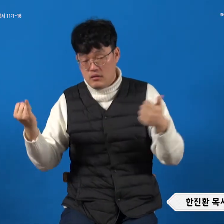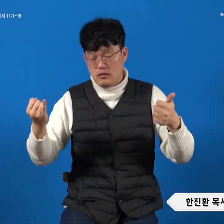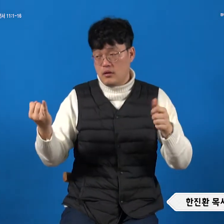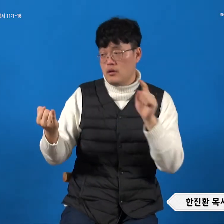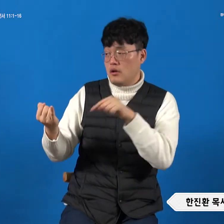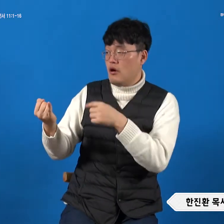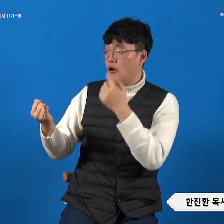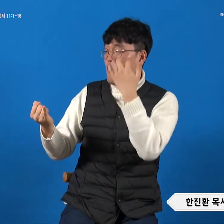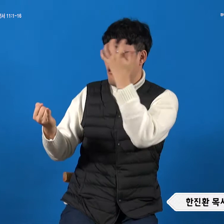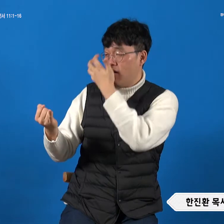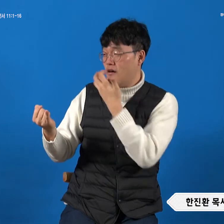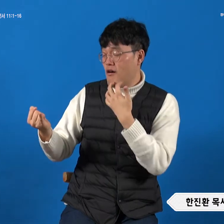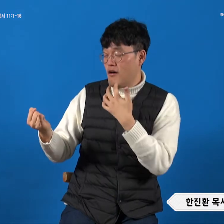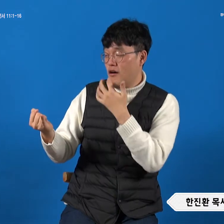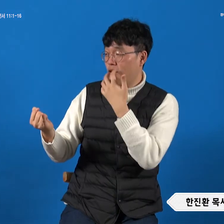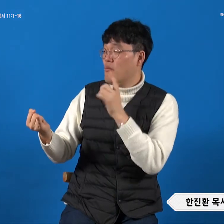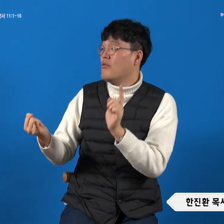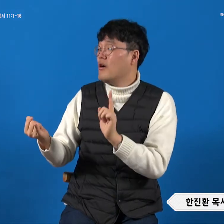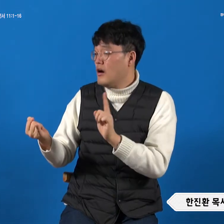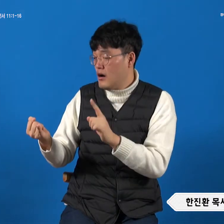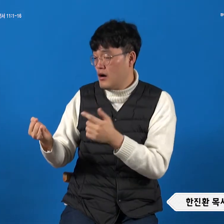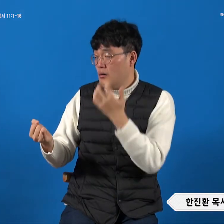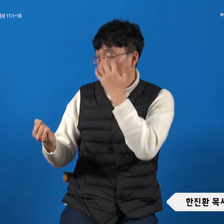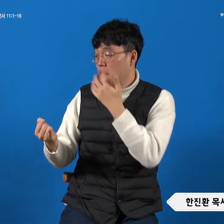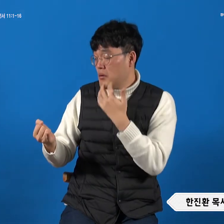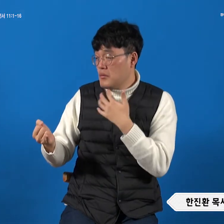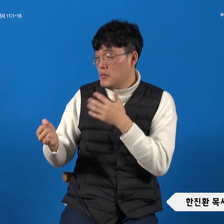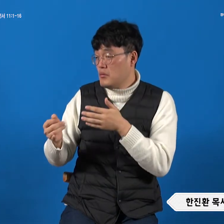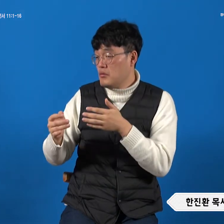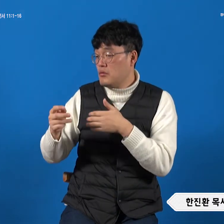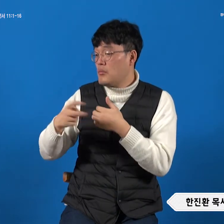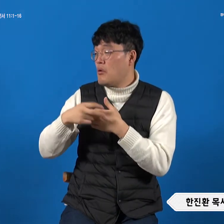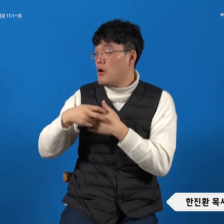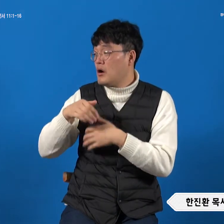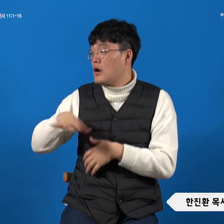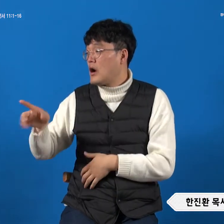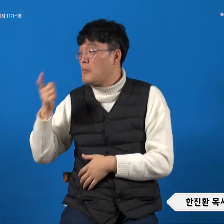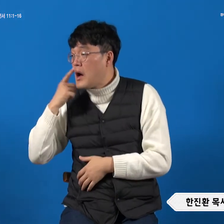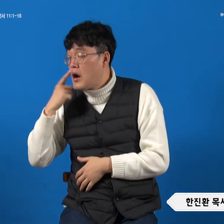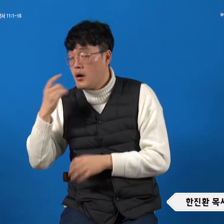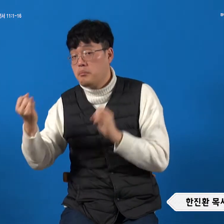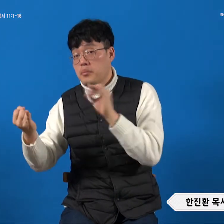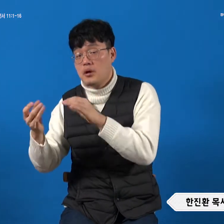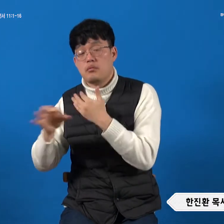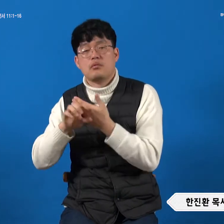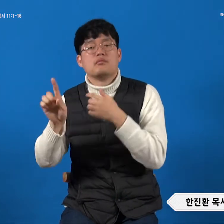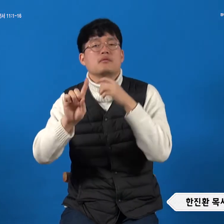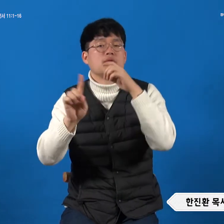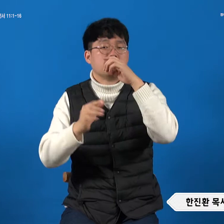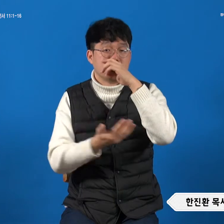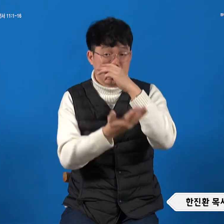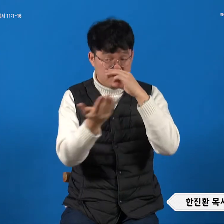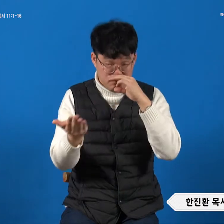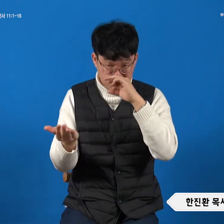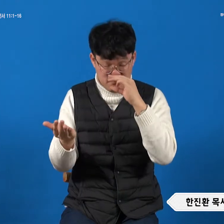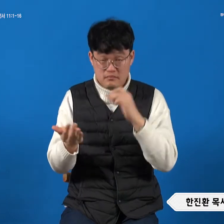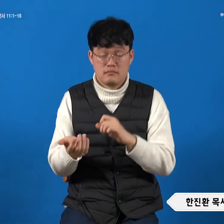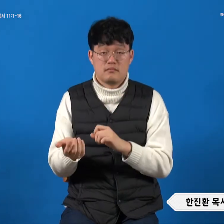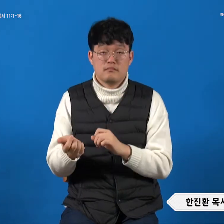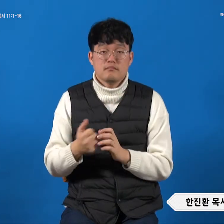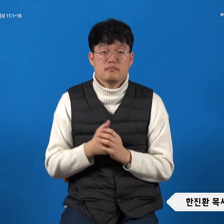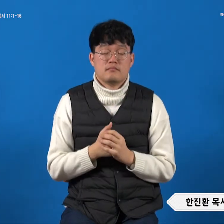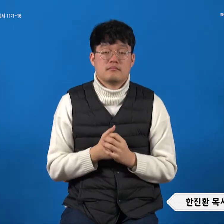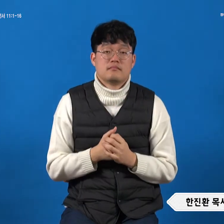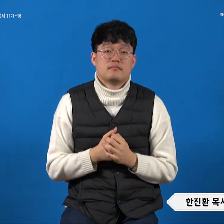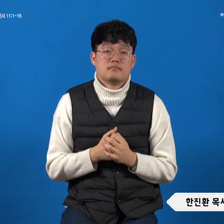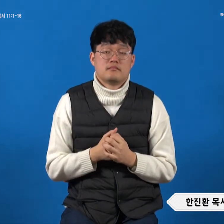너 얼굴에 여드름이 장난이 아니네, 피부과 가보지. 그러면 어떻게 되겠습니까? 여러 사람 앞에서